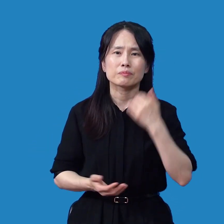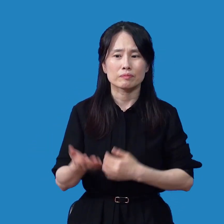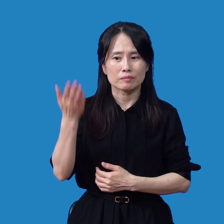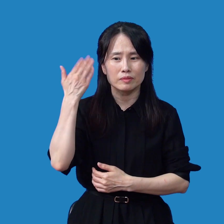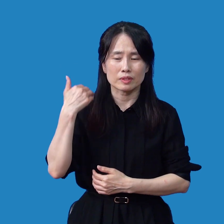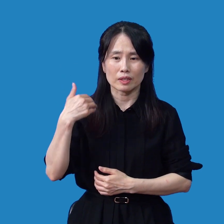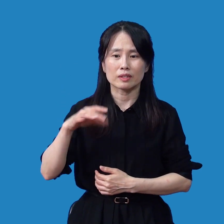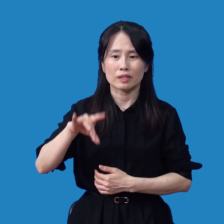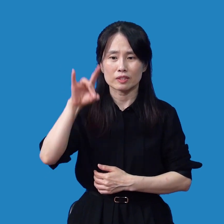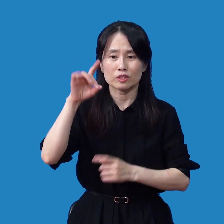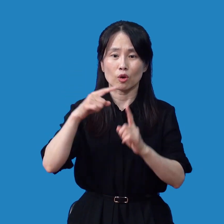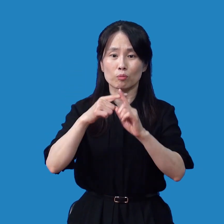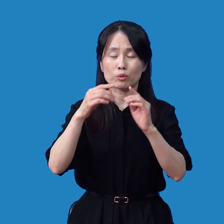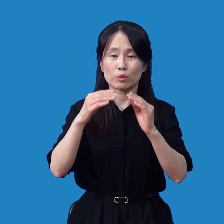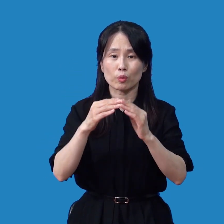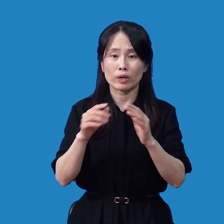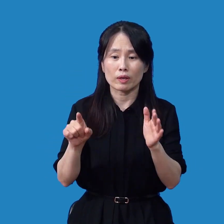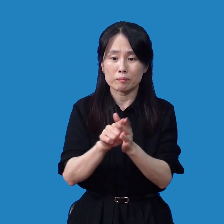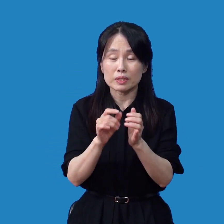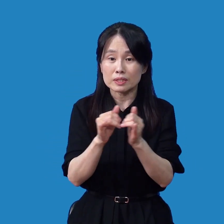초대교회 성도들은 그 사명을